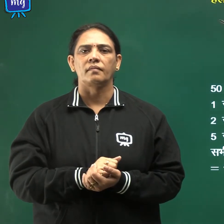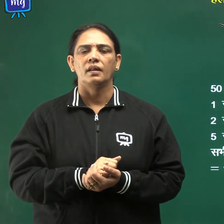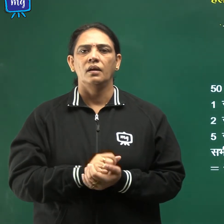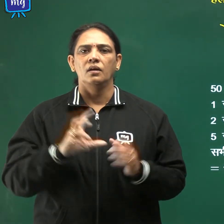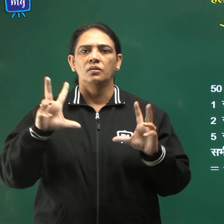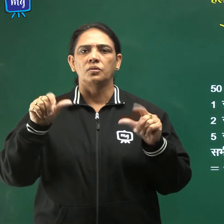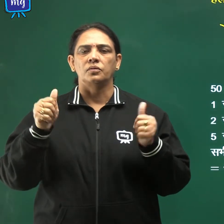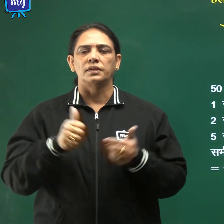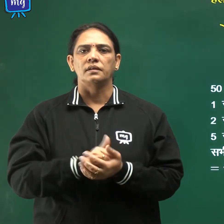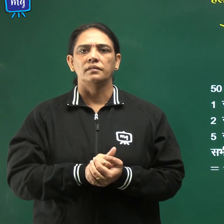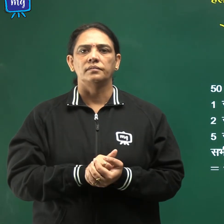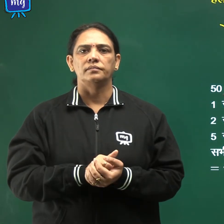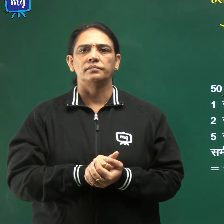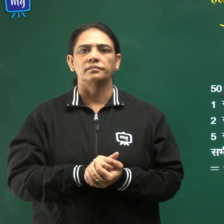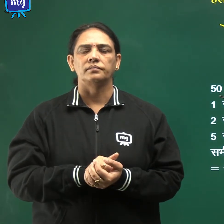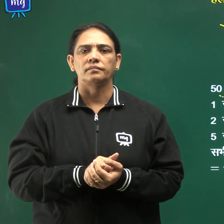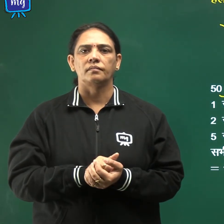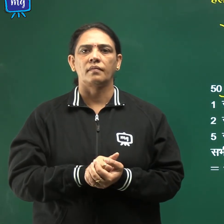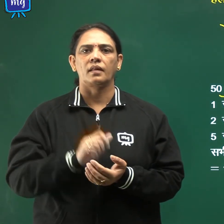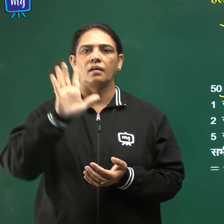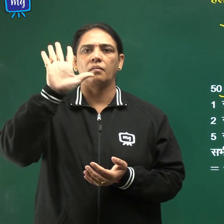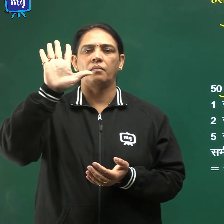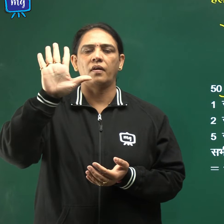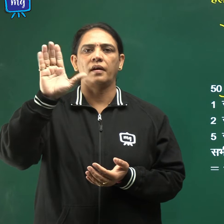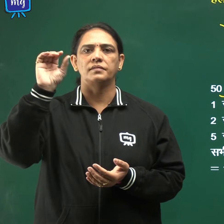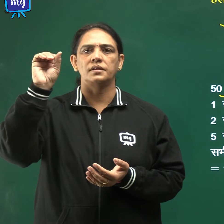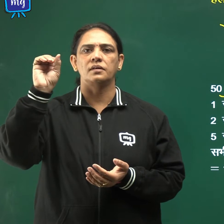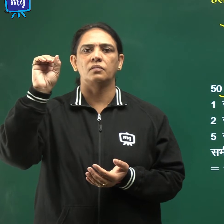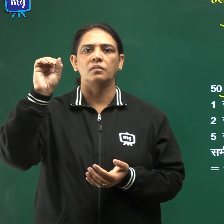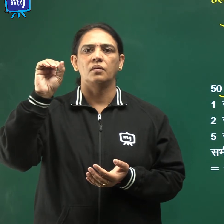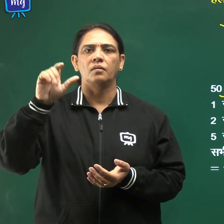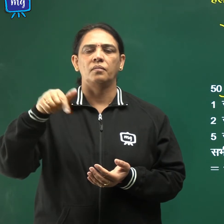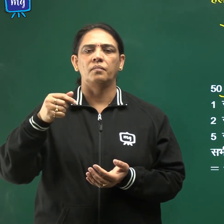हल है 50 पैसे के